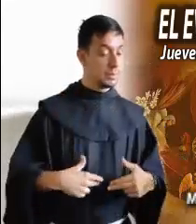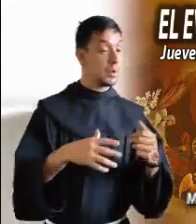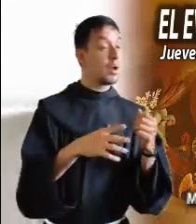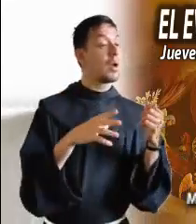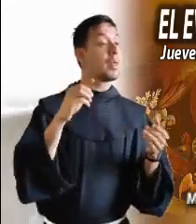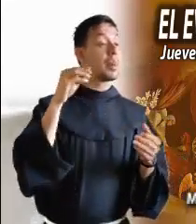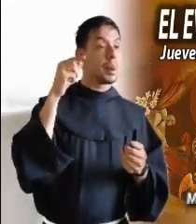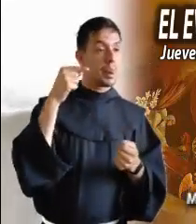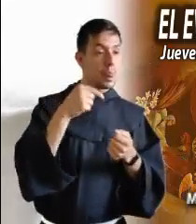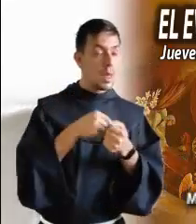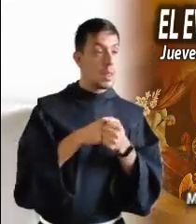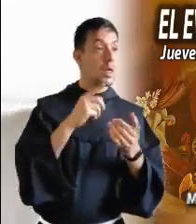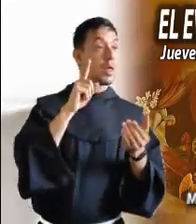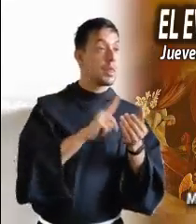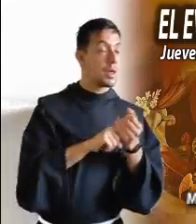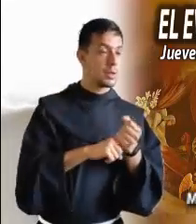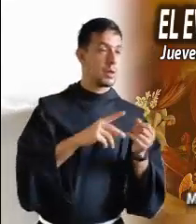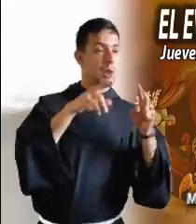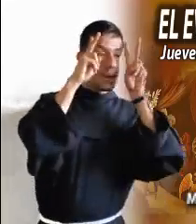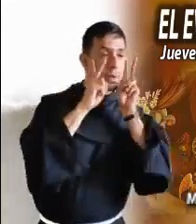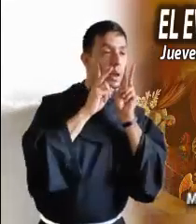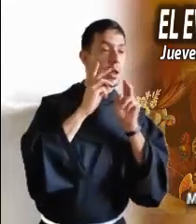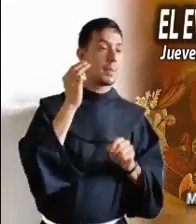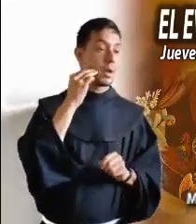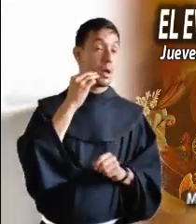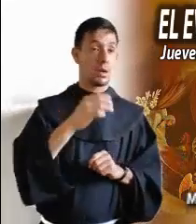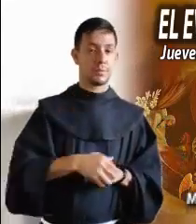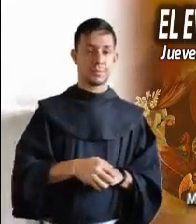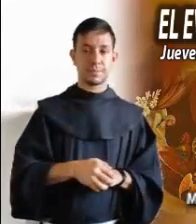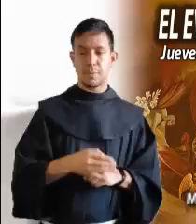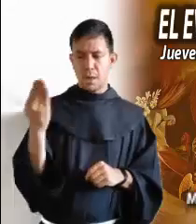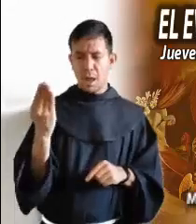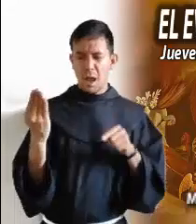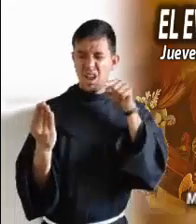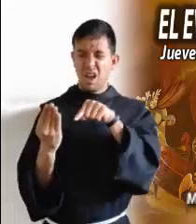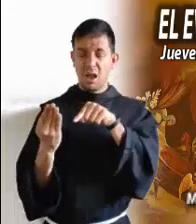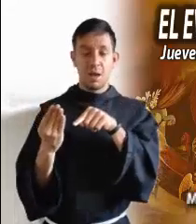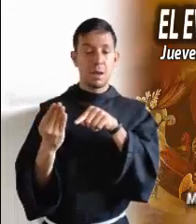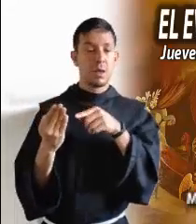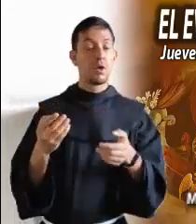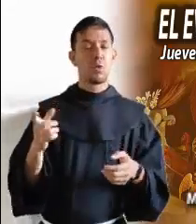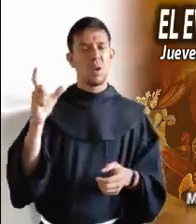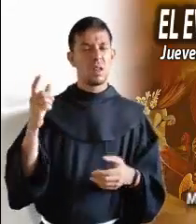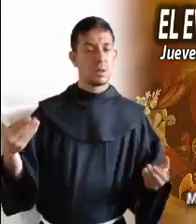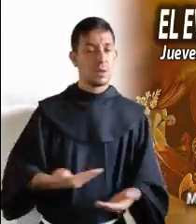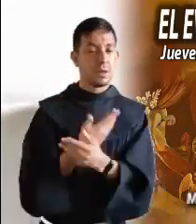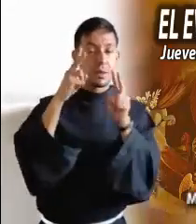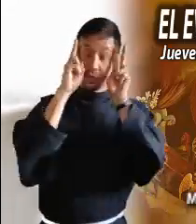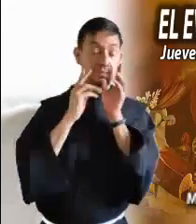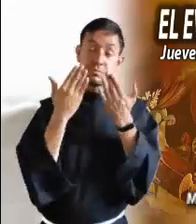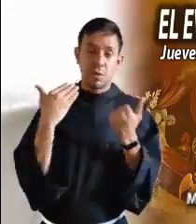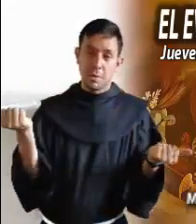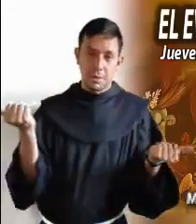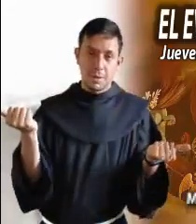eso, hoy no encontramos el texto bíblico del nacimiento de María, que no existe, sino el texto